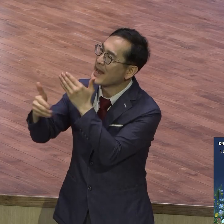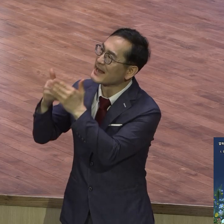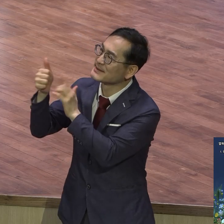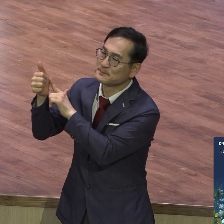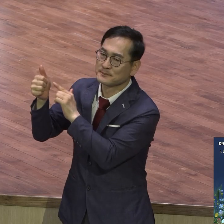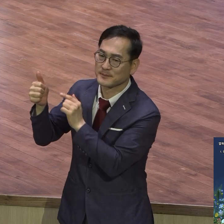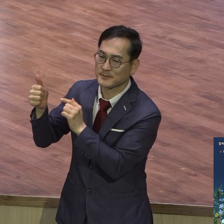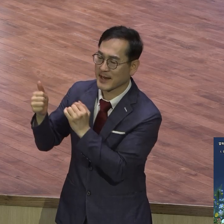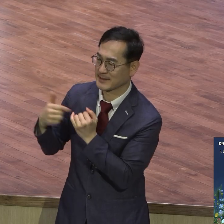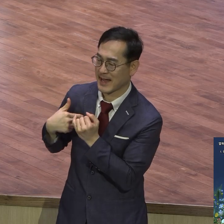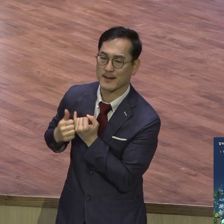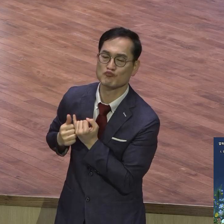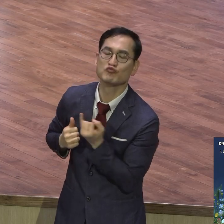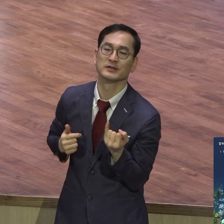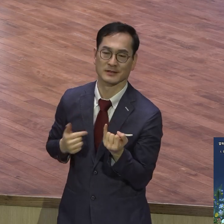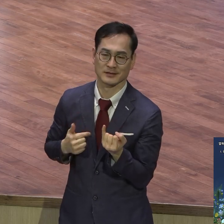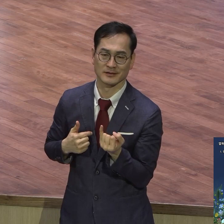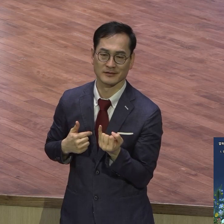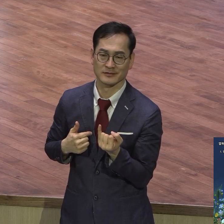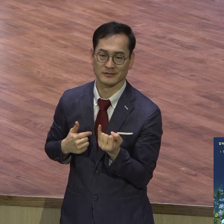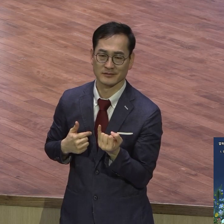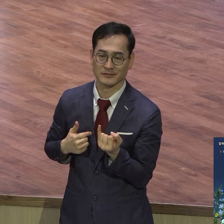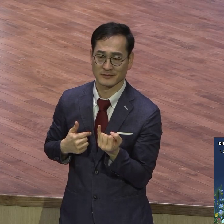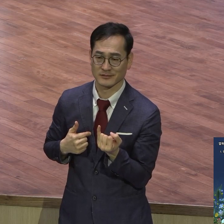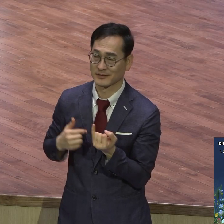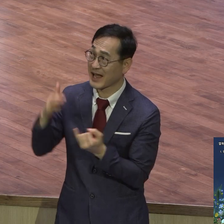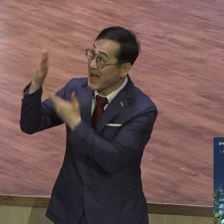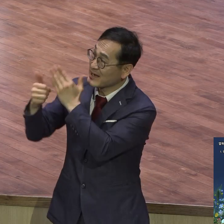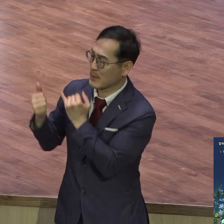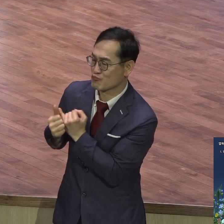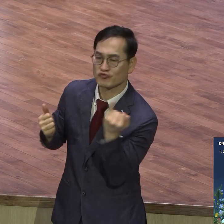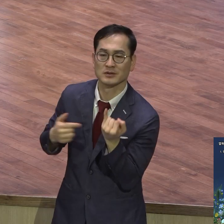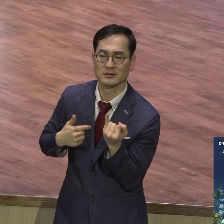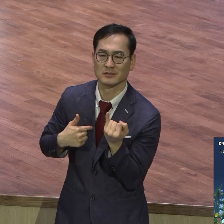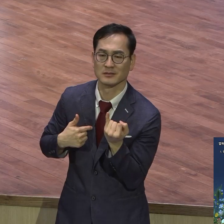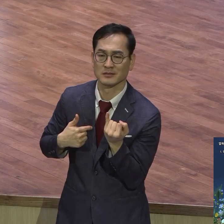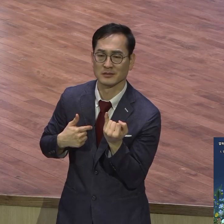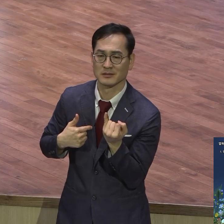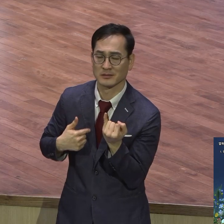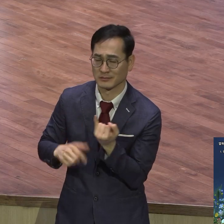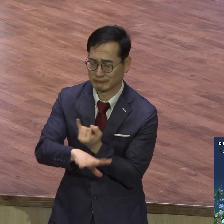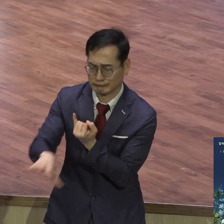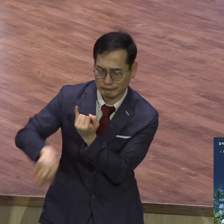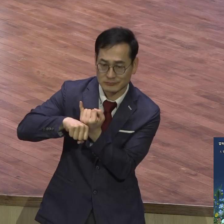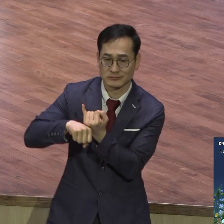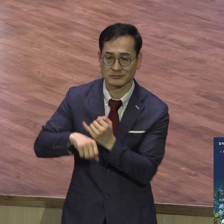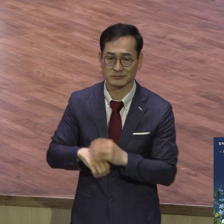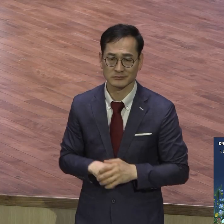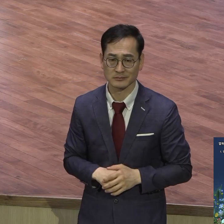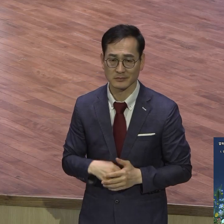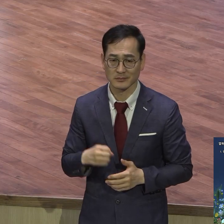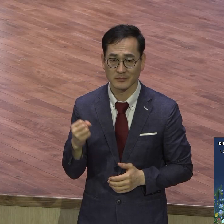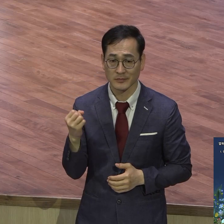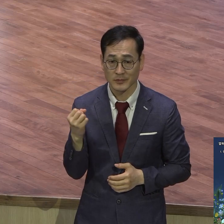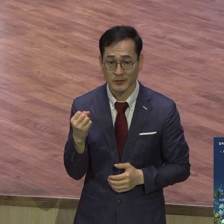독생녀. 그러면서 통일교회 장악했습니다. 참어머니 그랬어요. 자기가 참어머니